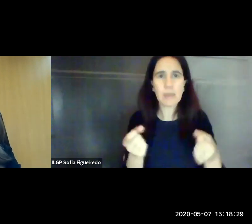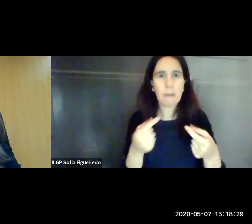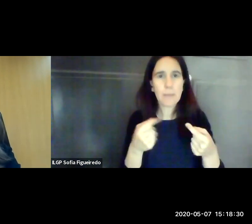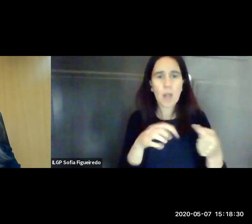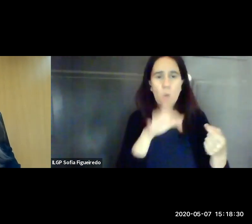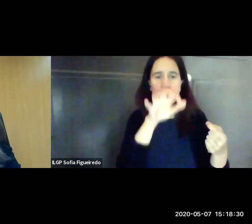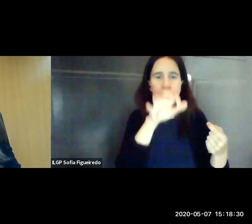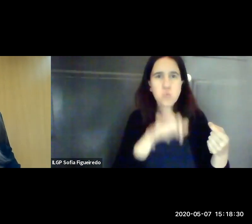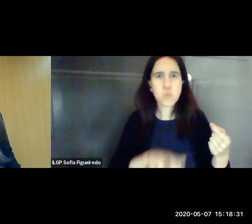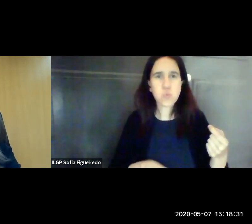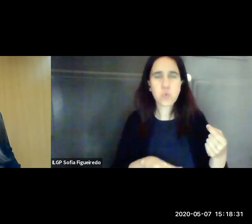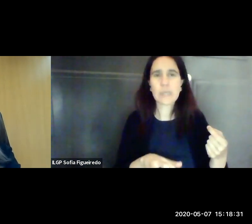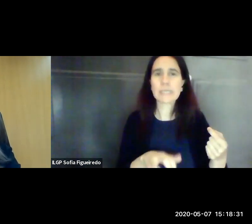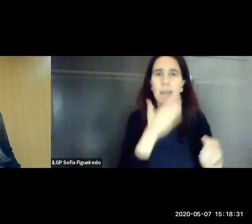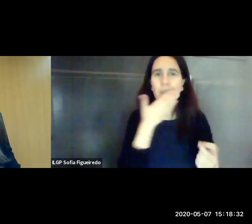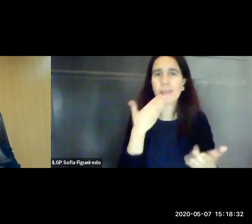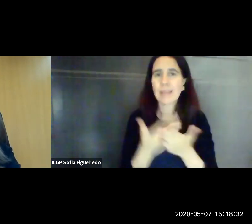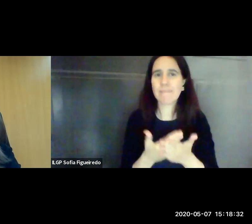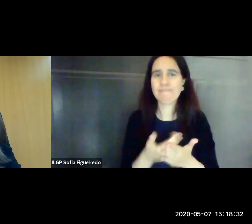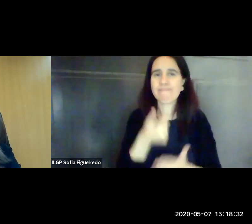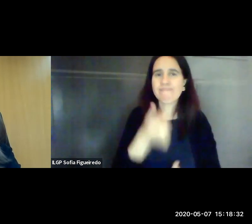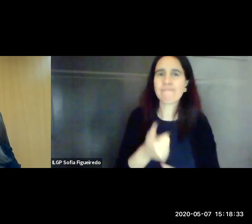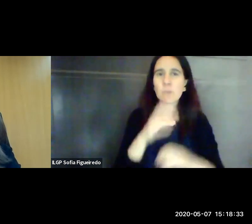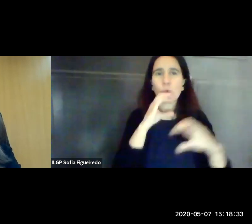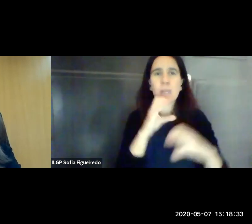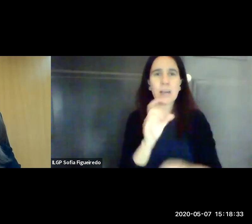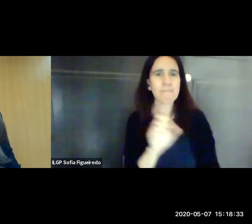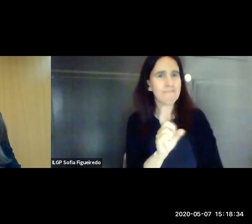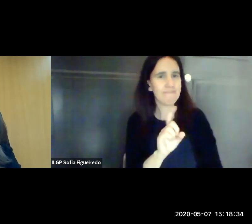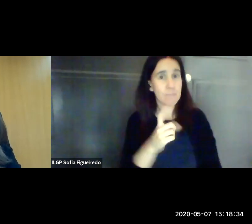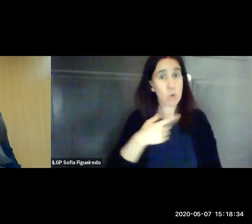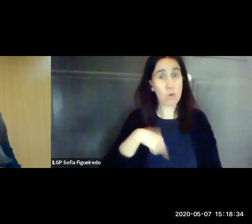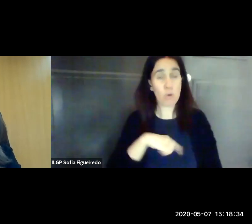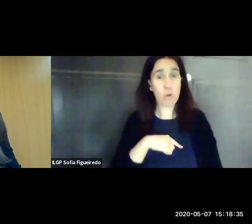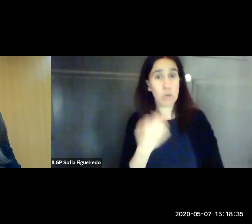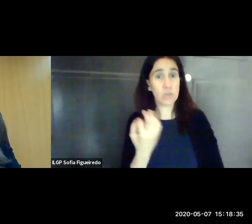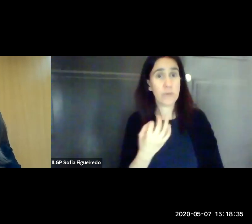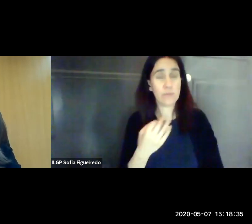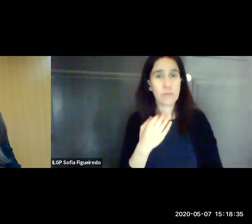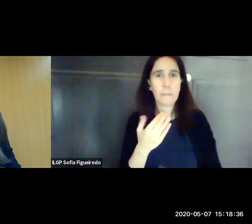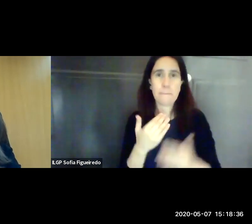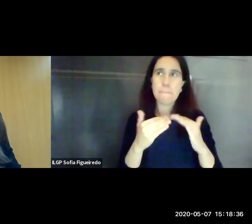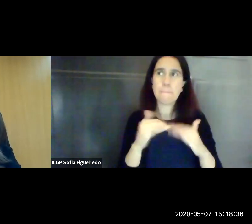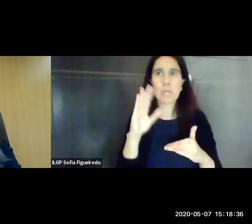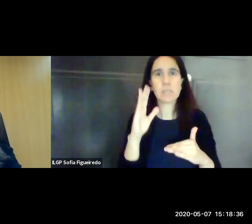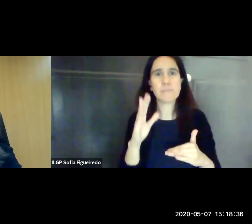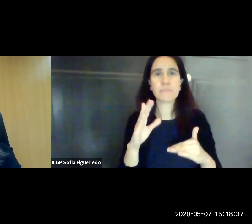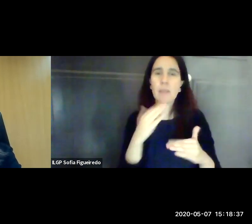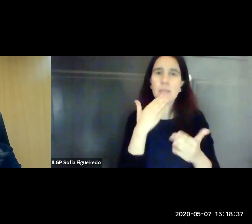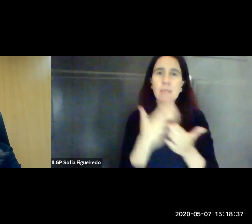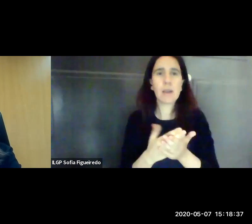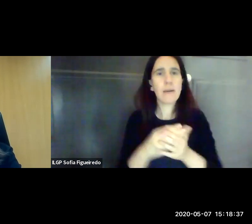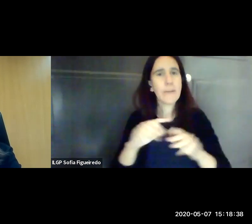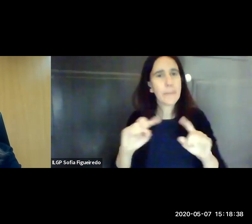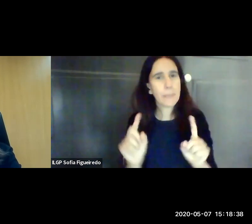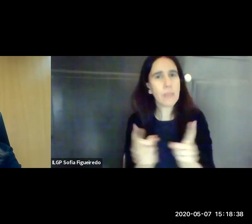não são a forma mais eficaz de comunicar e, portanto, se nós conseguimos ser mais sistemáticos e